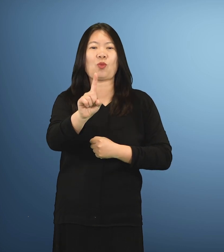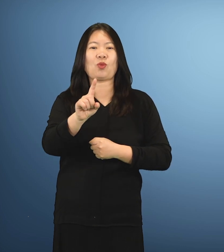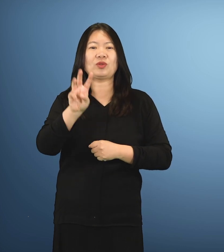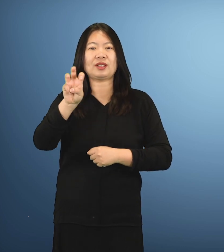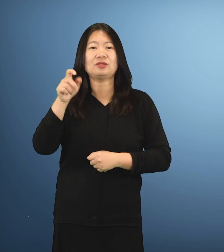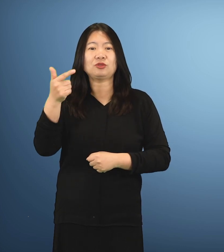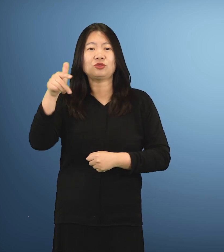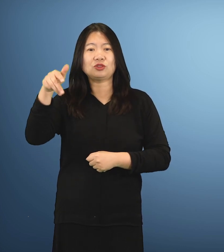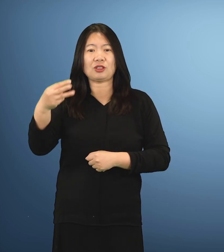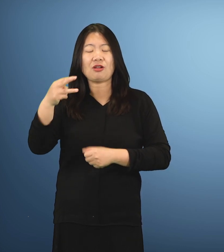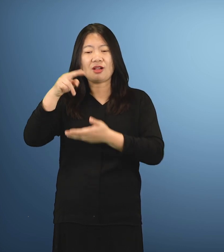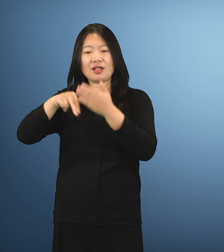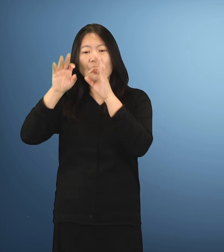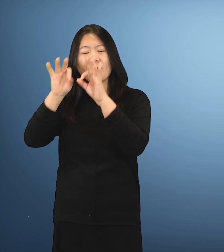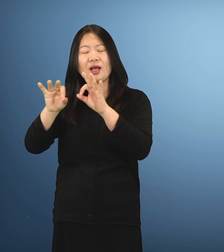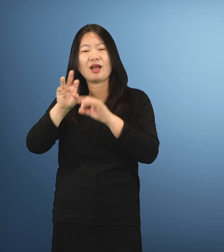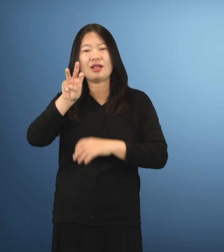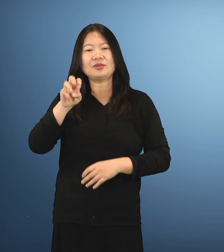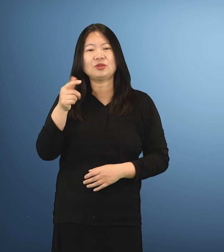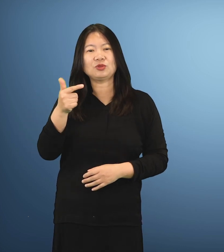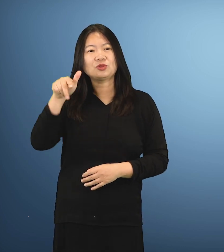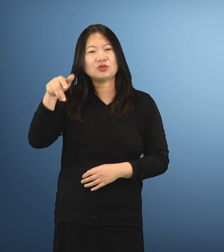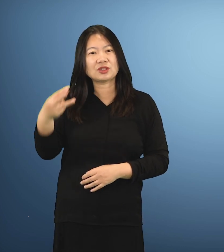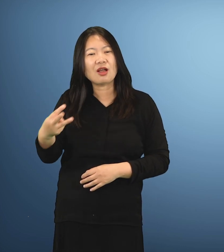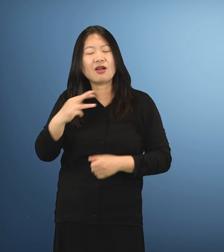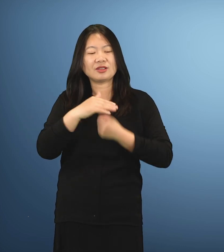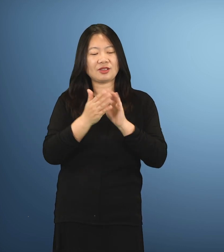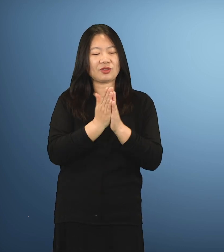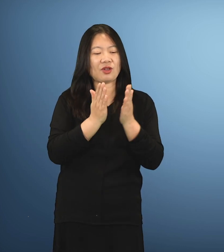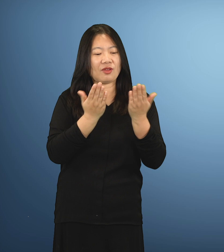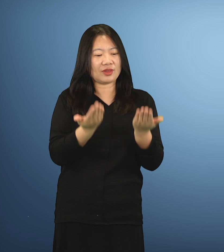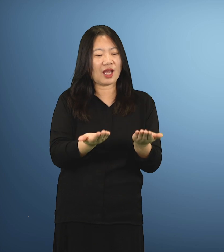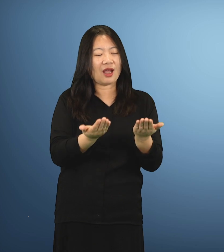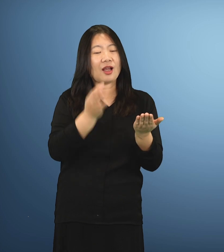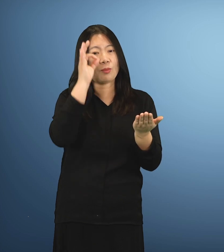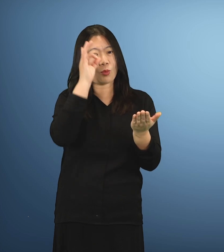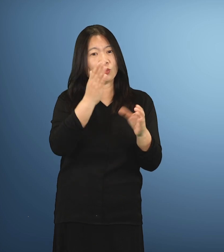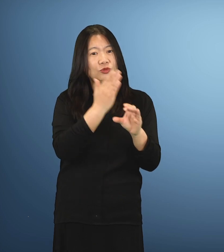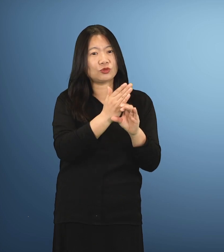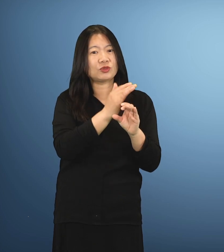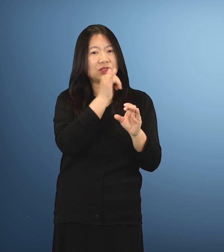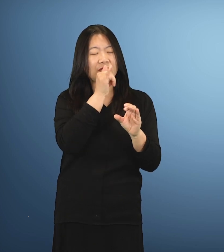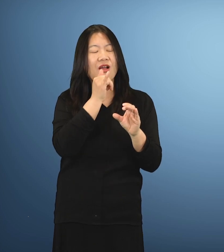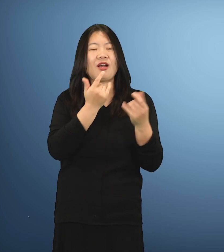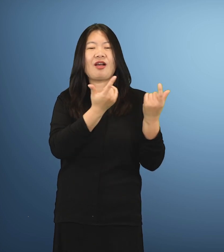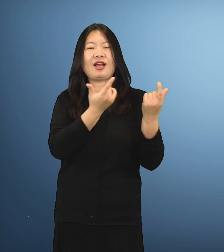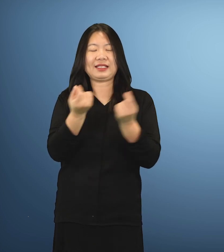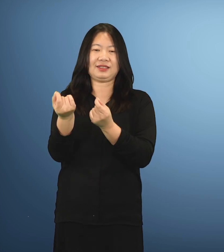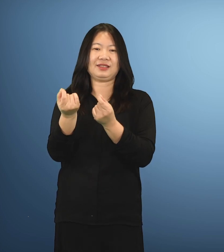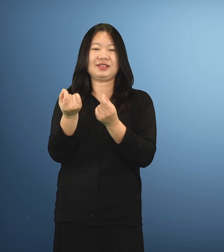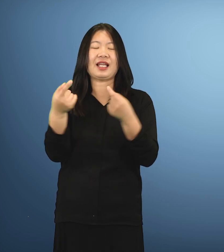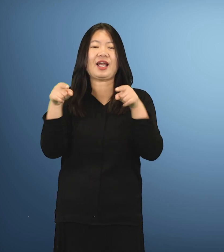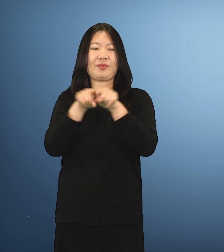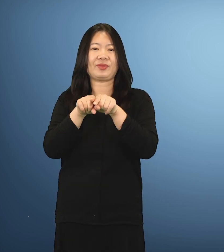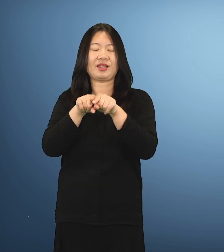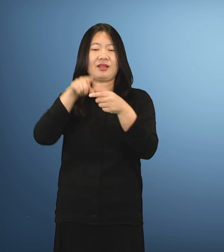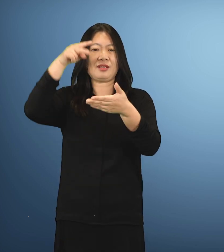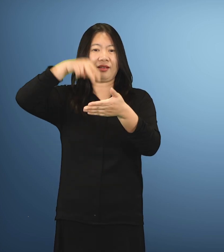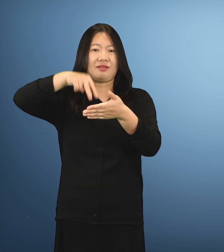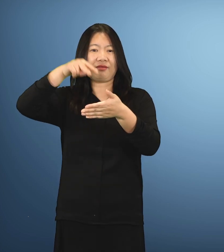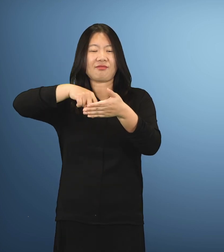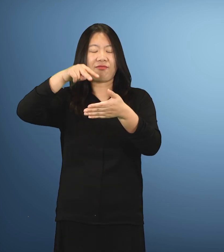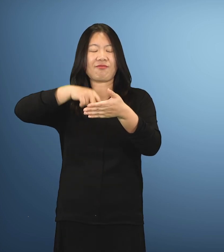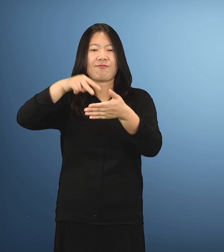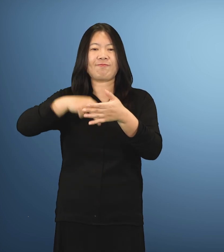보십시다. 36절을 우리 성도님들 성경책 다 펴고 계시죠? 같이 합독해서 한번